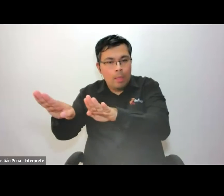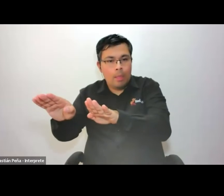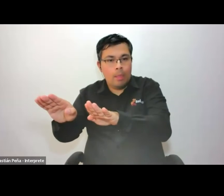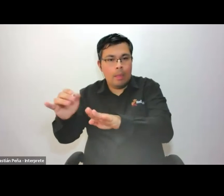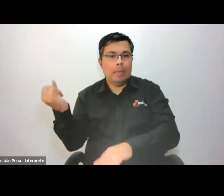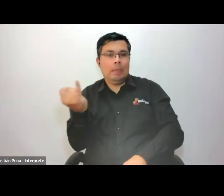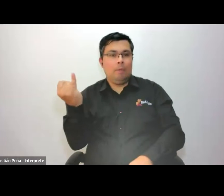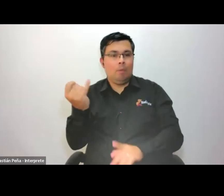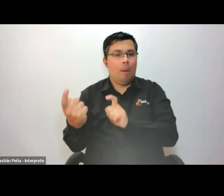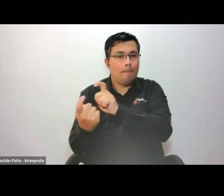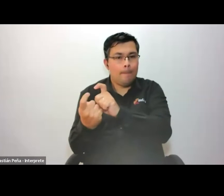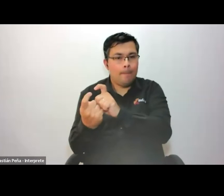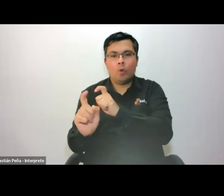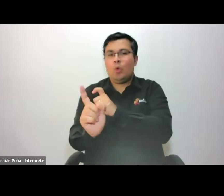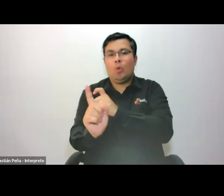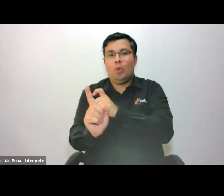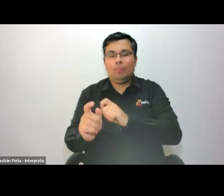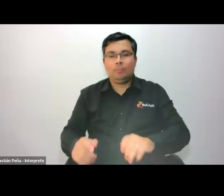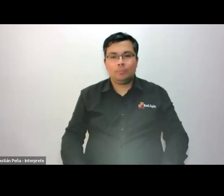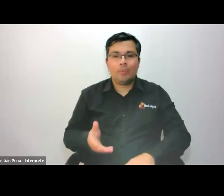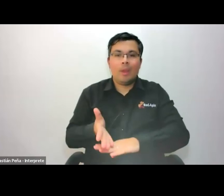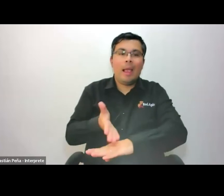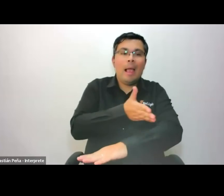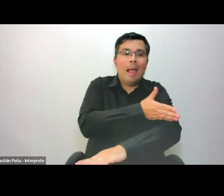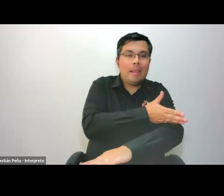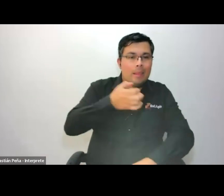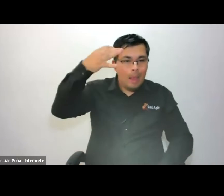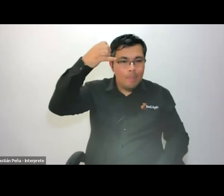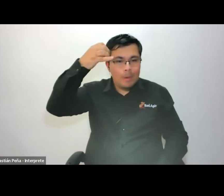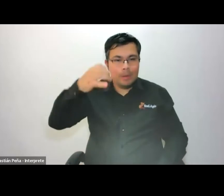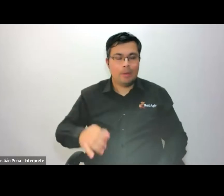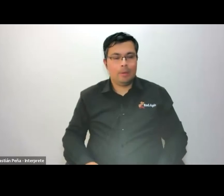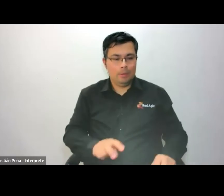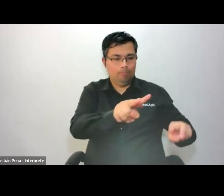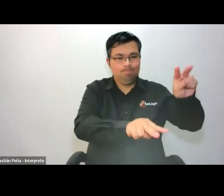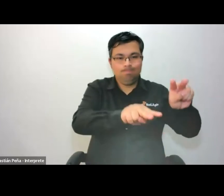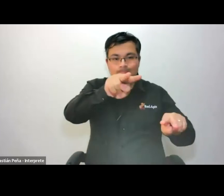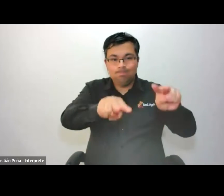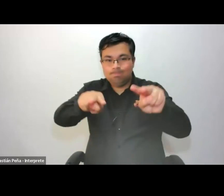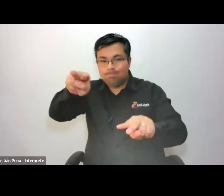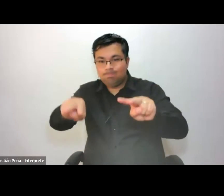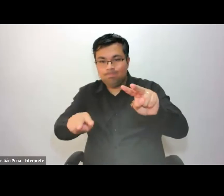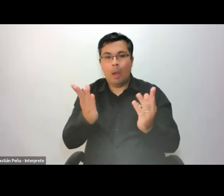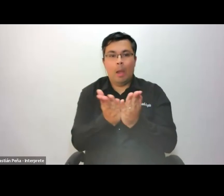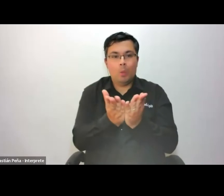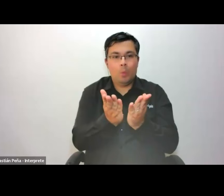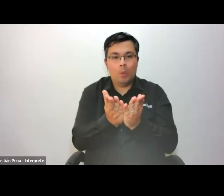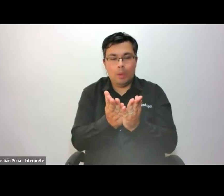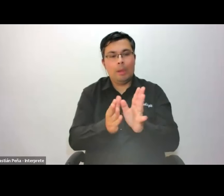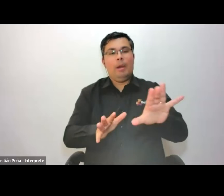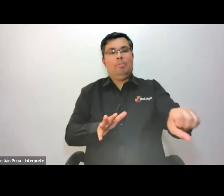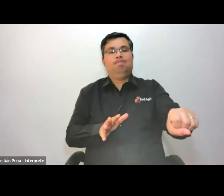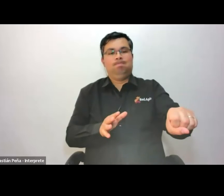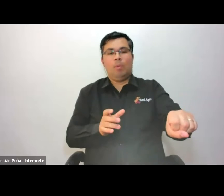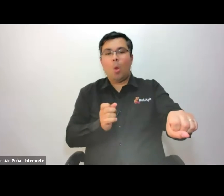Entonces hay que aprender a leer mejor a los estudiantes para poder desplegar los apoyos que realmente requieren y